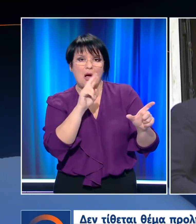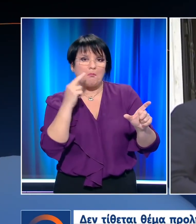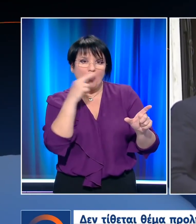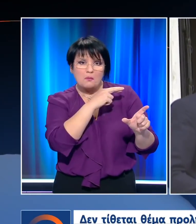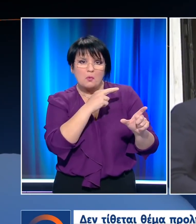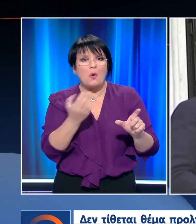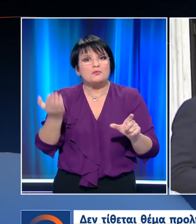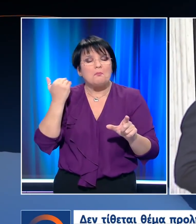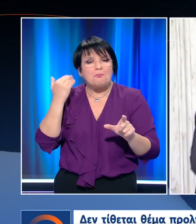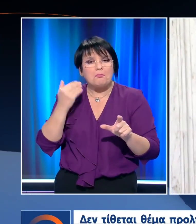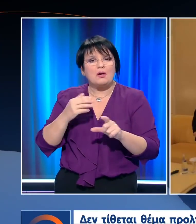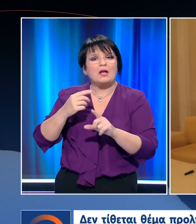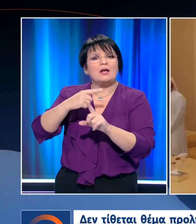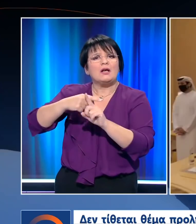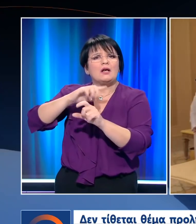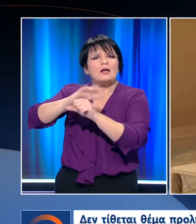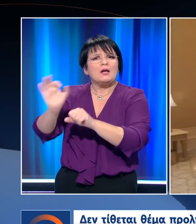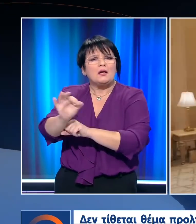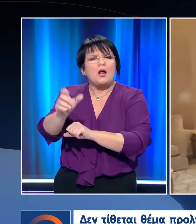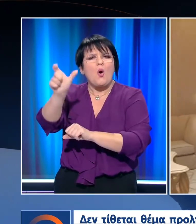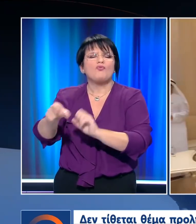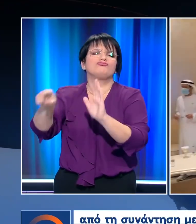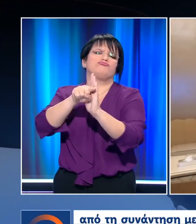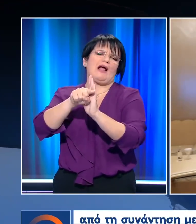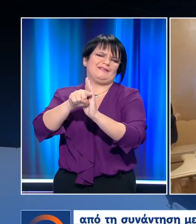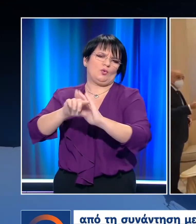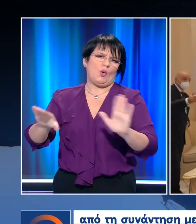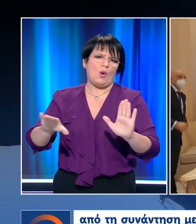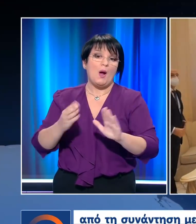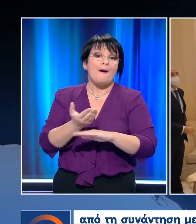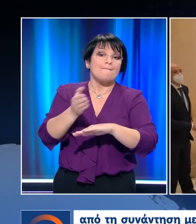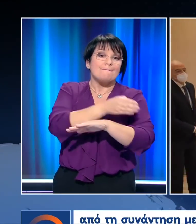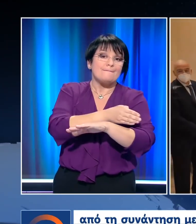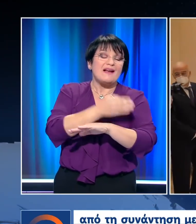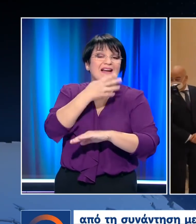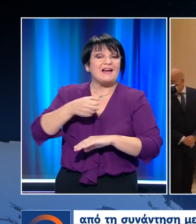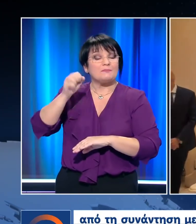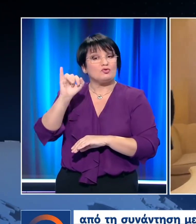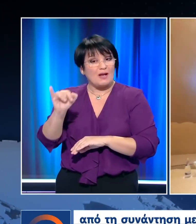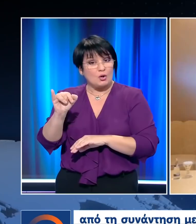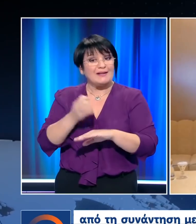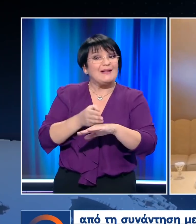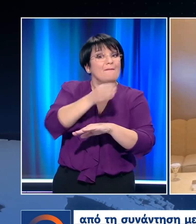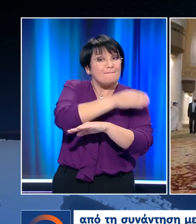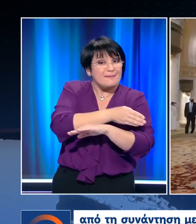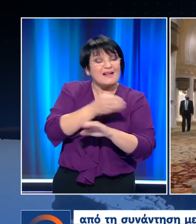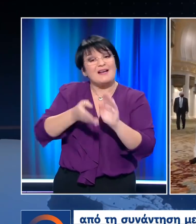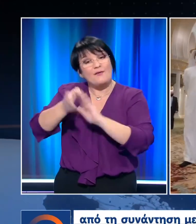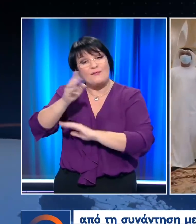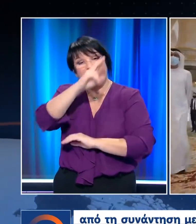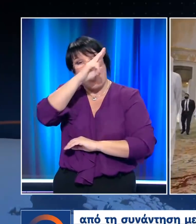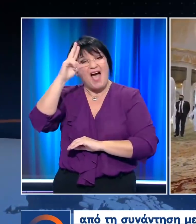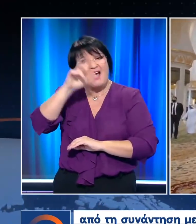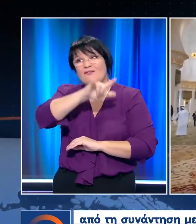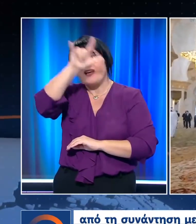είχε υποβληθεί σε τεστ για COVID-19, τα οποία ήταν αρνητικά, και πριν από τη συνάντηση με τον Αρχιεπίσκοπο Ιερώνυμο, αλλά και πριν από την αναχώρησή του για τα